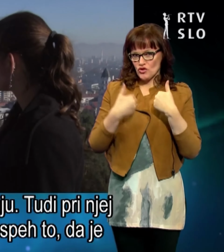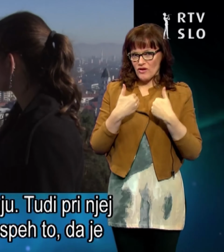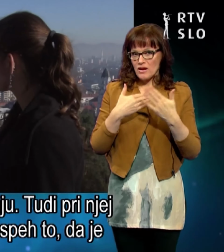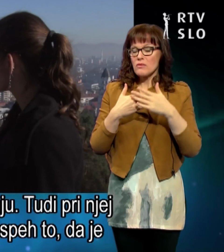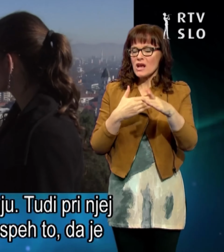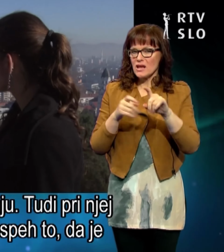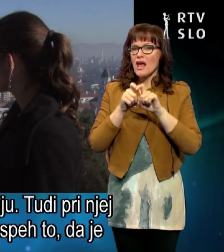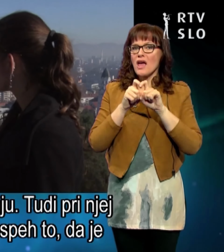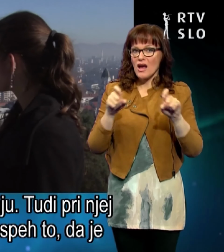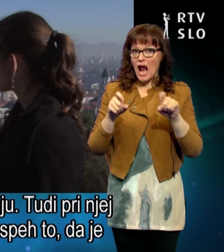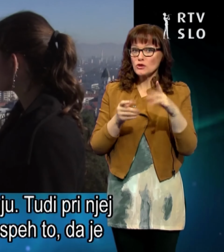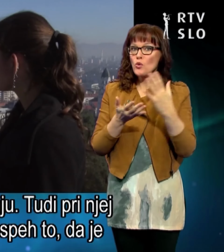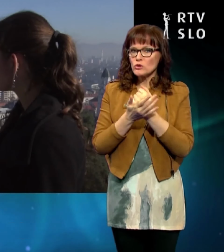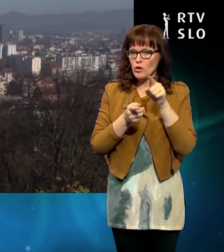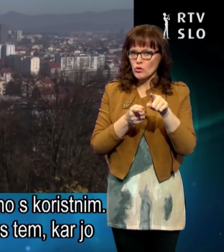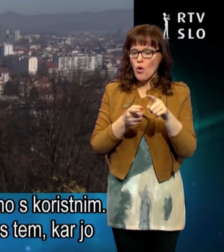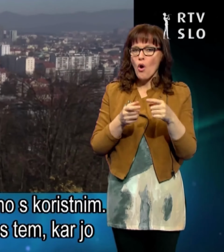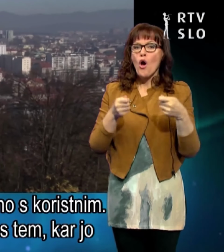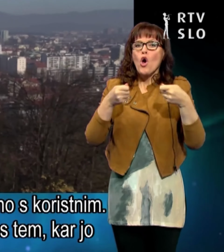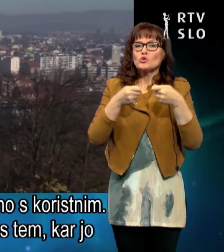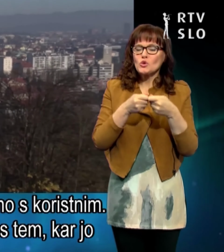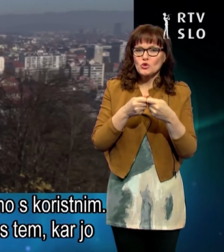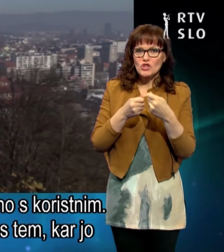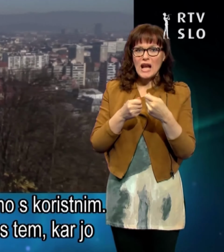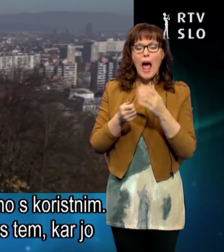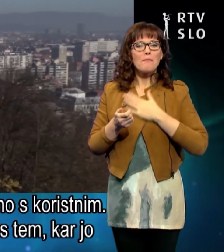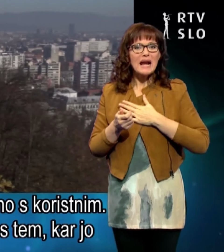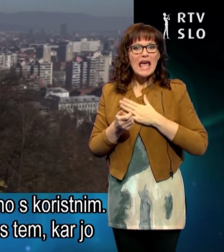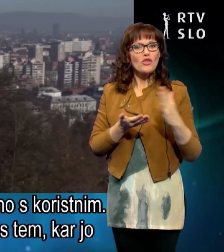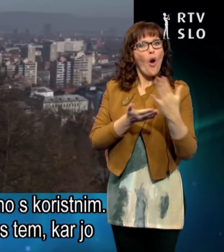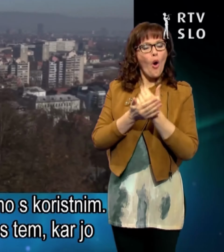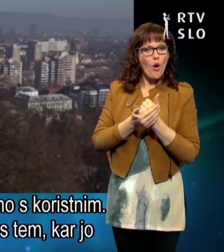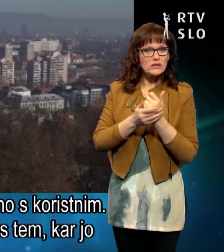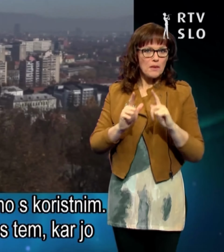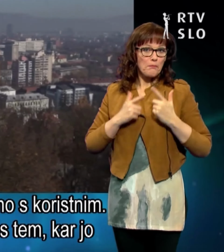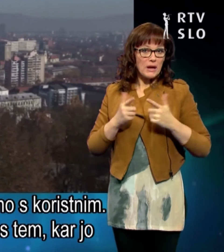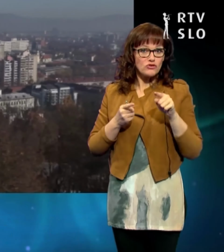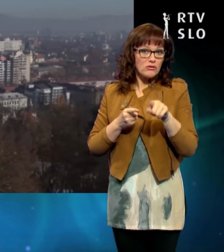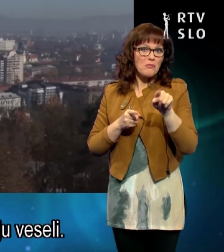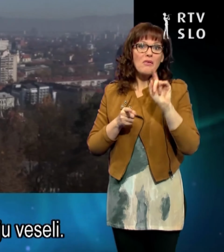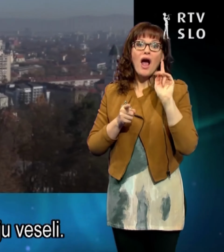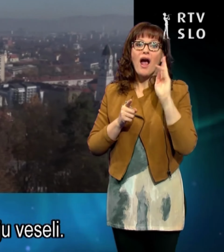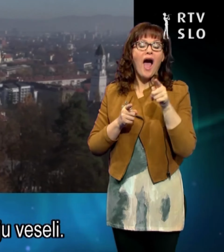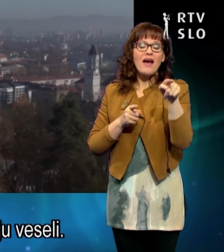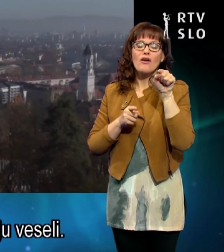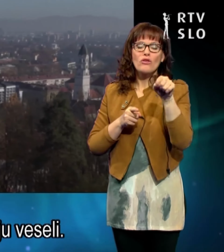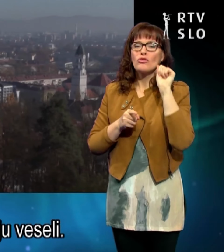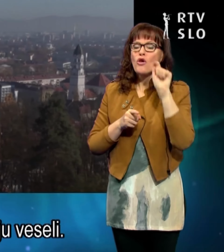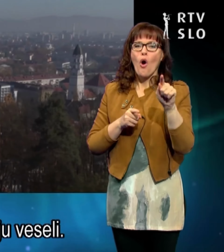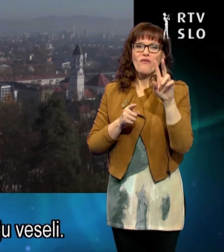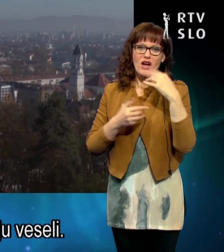je razlog za uspeh to, da je združila prijetno s koristnim. Preživlja se s tem, kar je v življenju veseli.